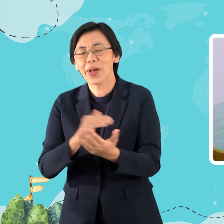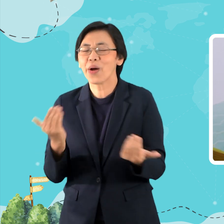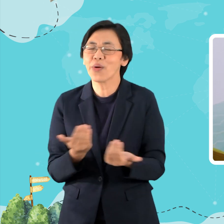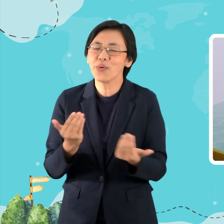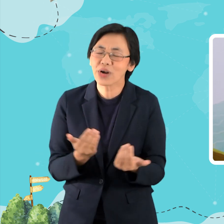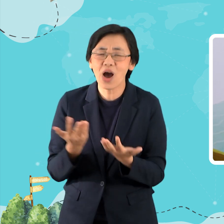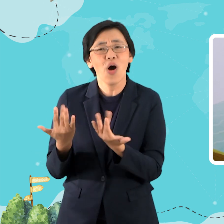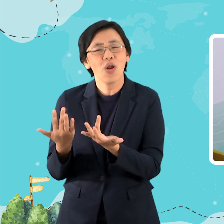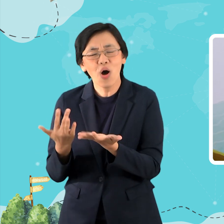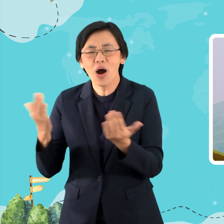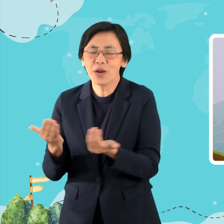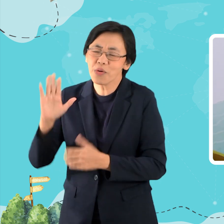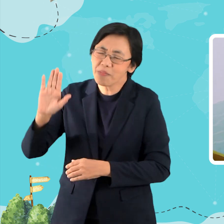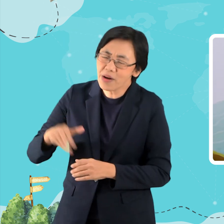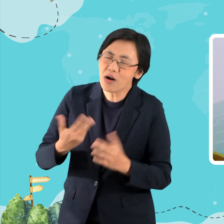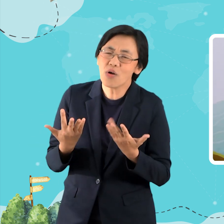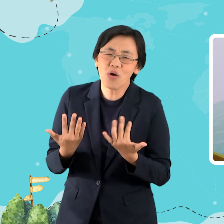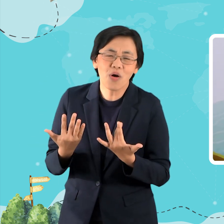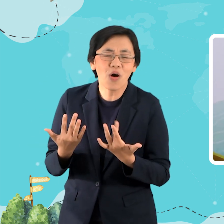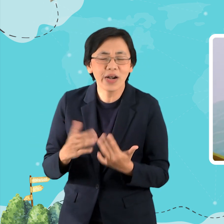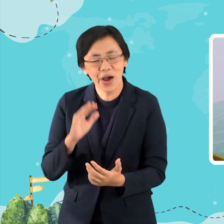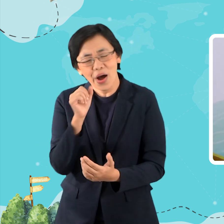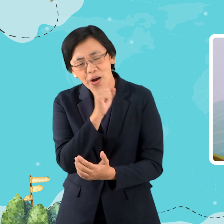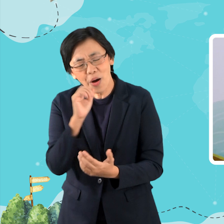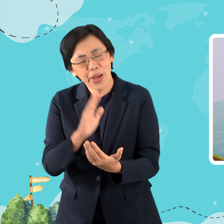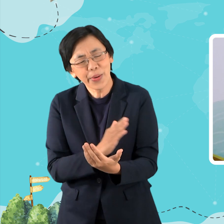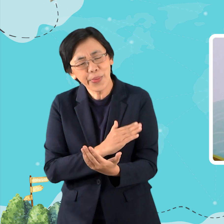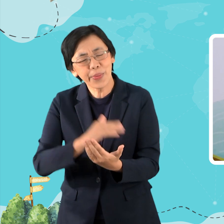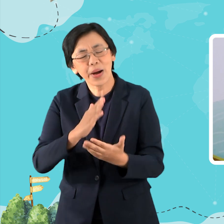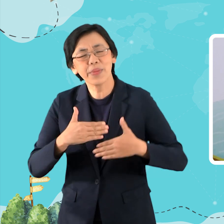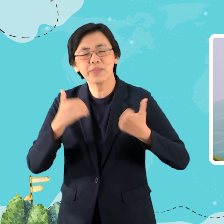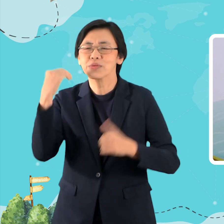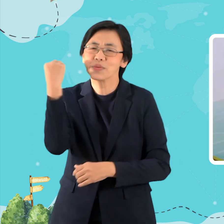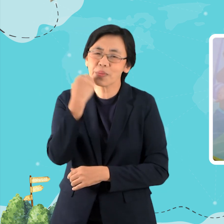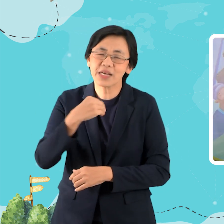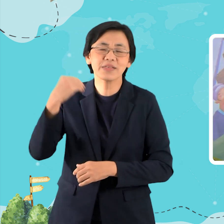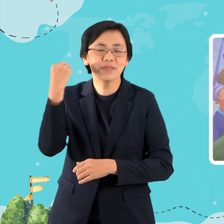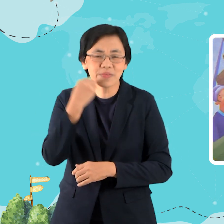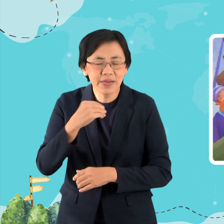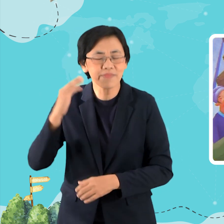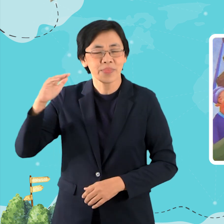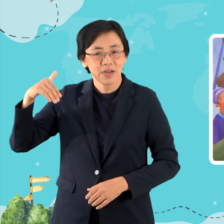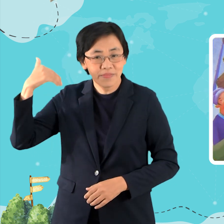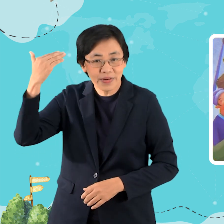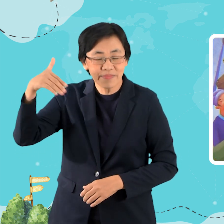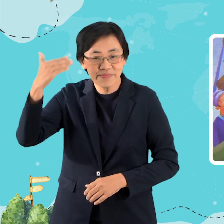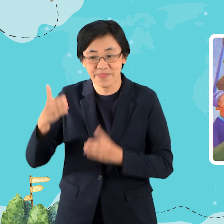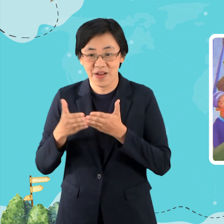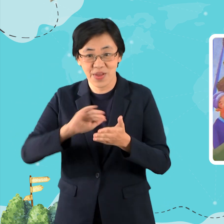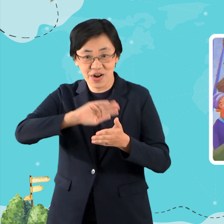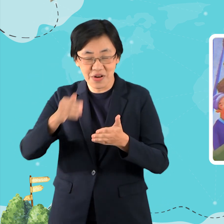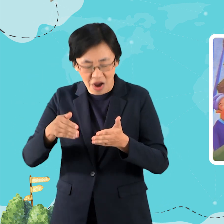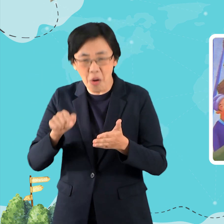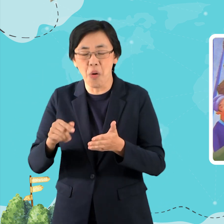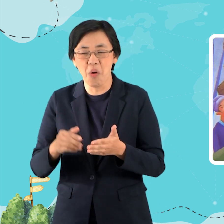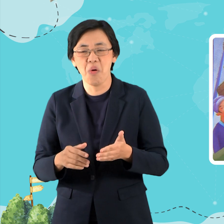สรอคอยการกลับมาของลูกยังมีความสุขทุกวัน วันหนึ่งมีเรือสำเภา